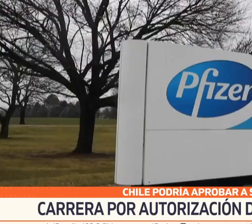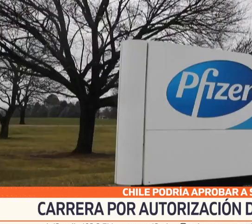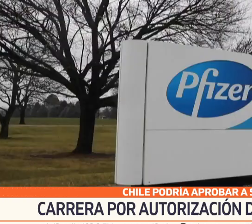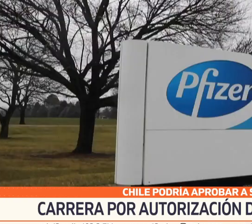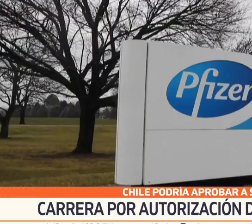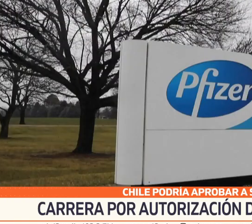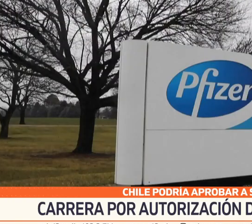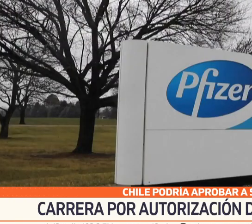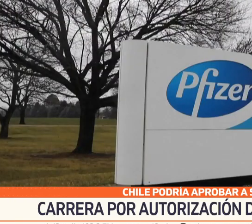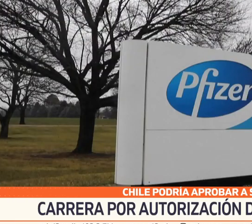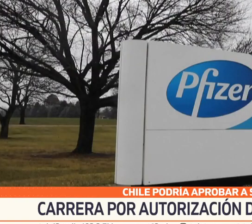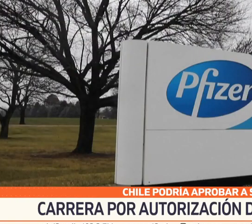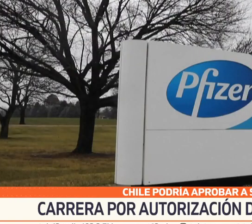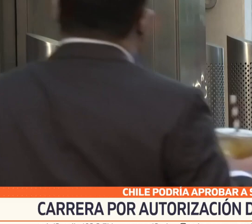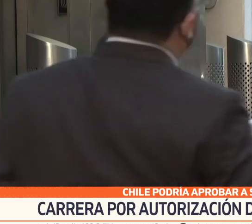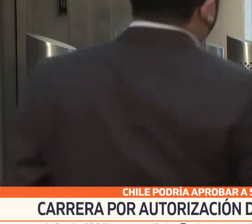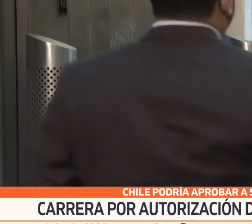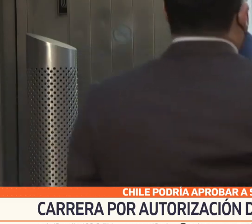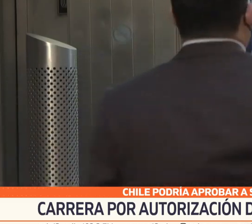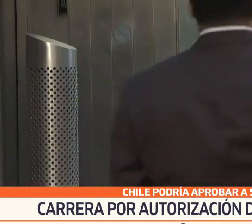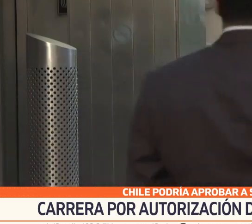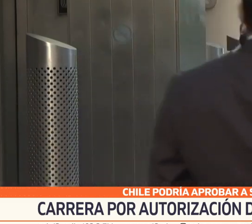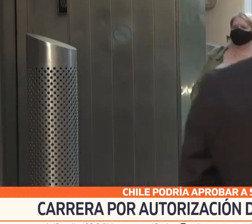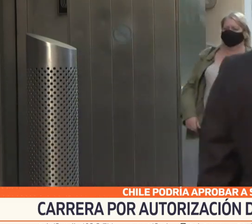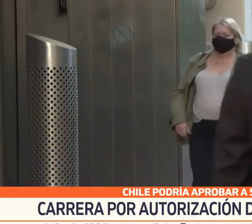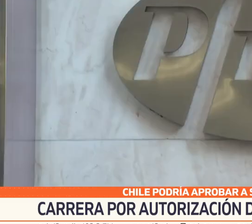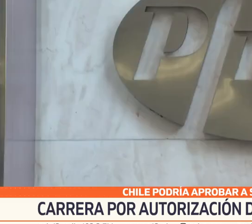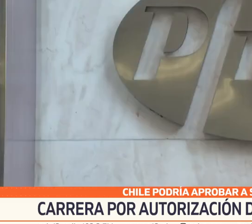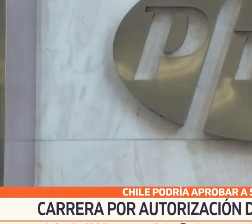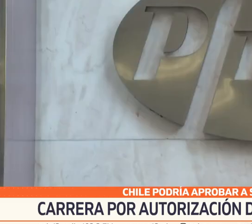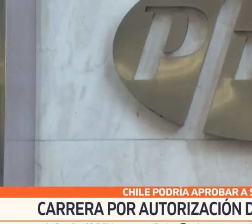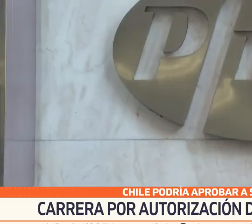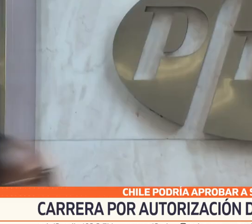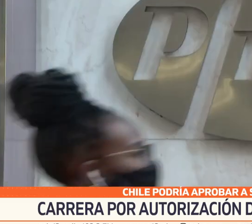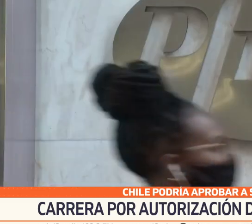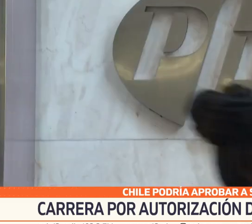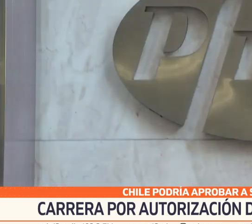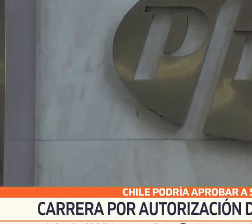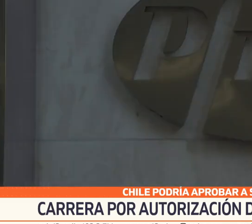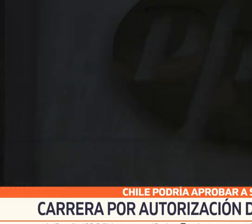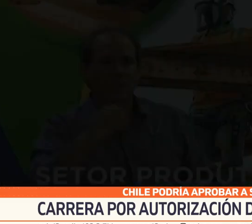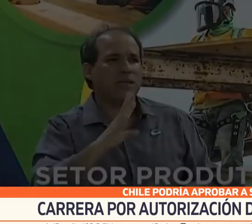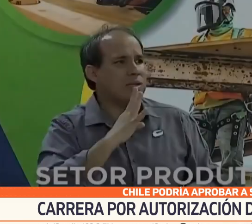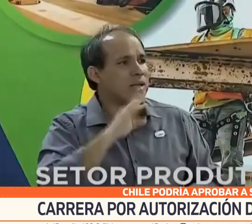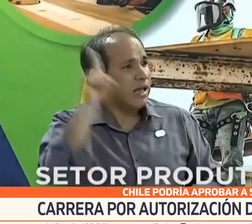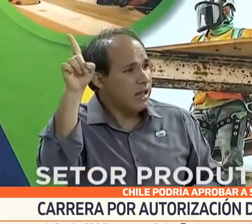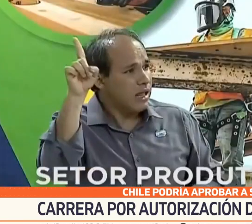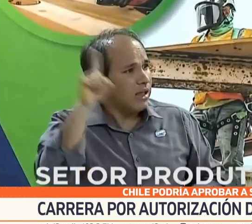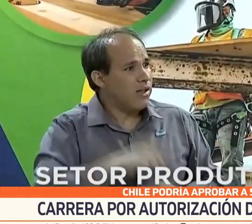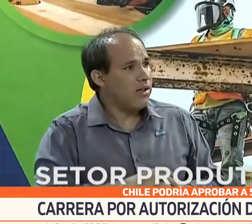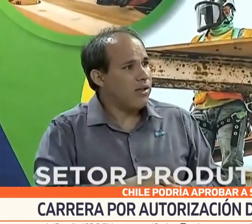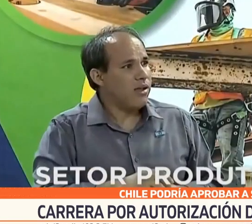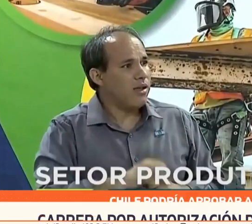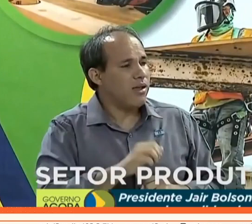este miércoles y se espera avanzar rápidamente con sinovac que podría ser aprobada en enero